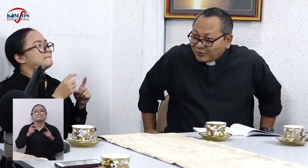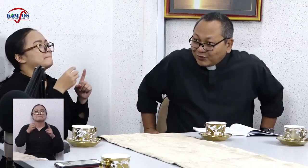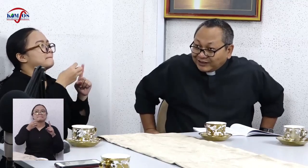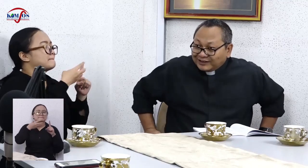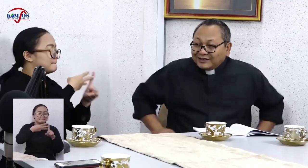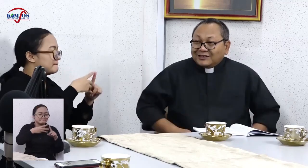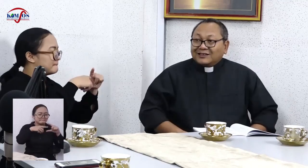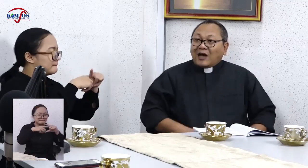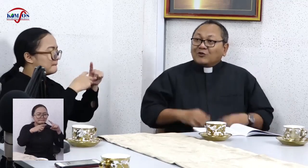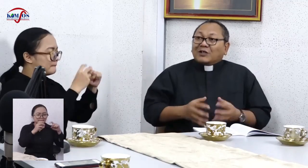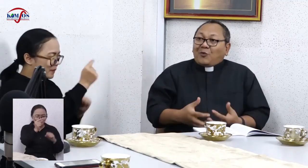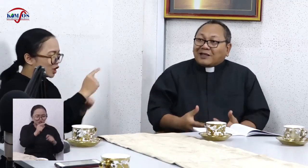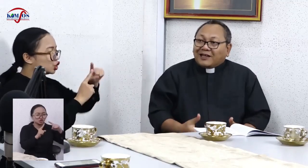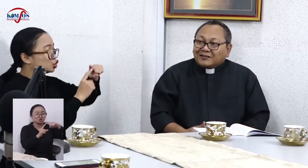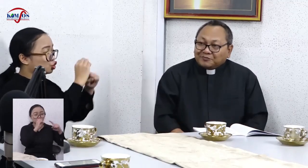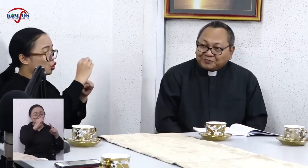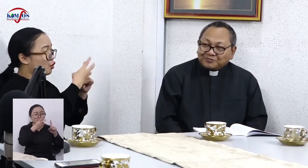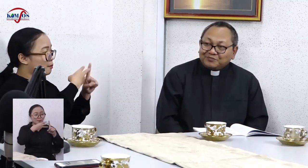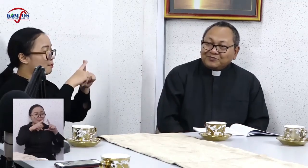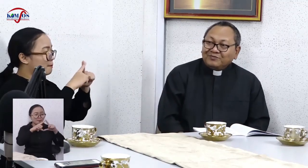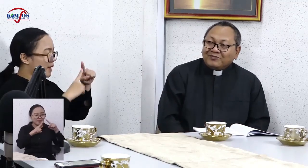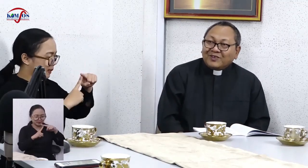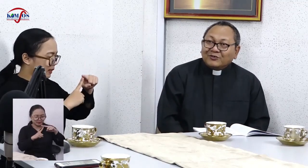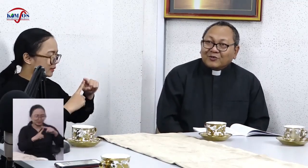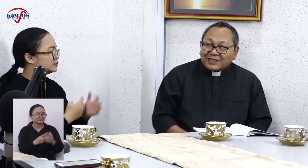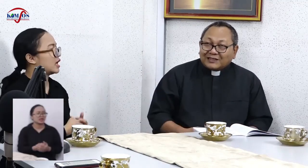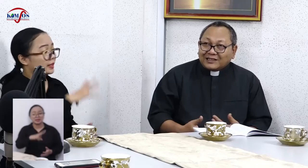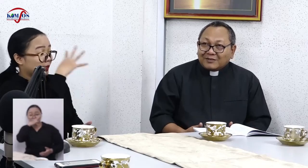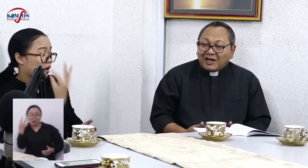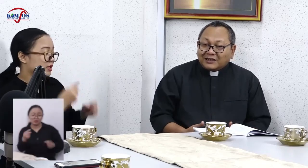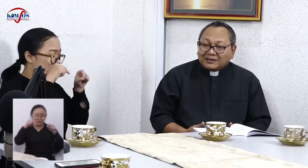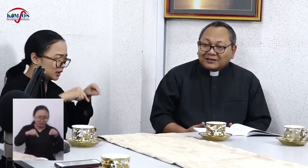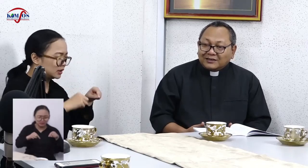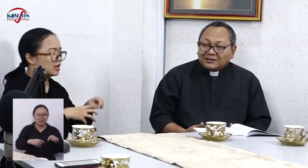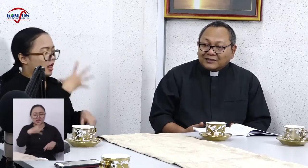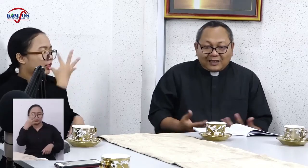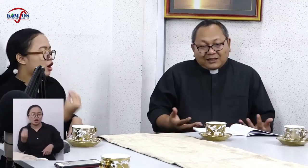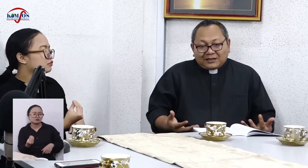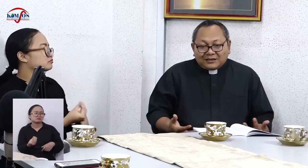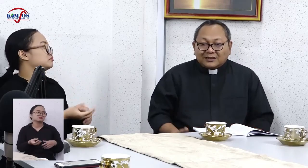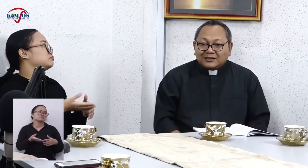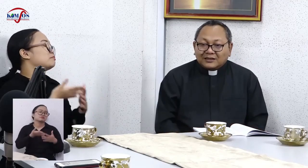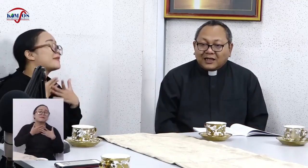2020 ini tahun pertobatan untuk menyadari kembali